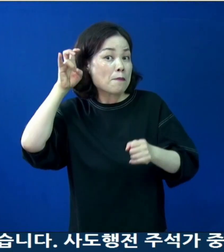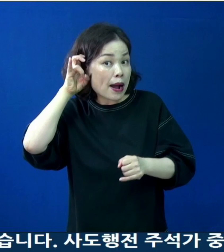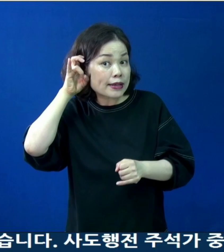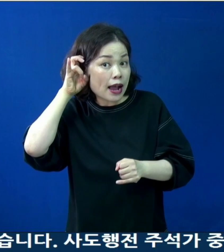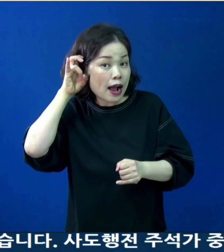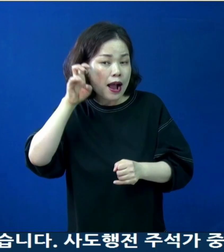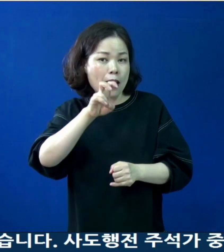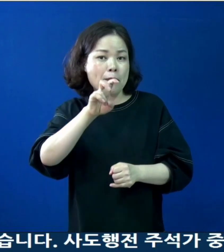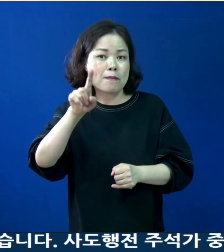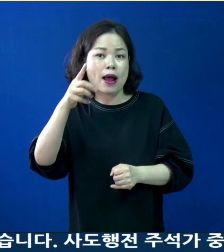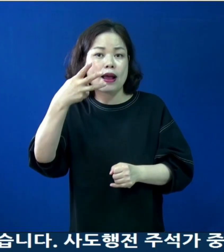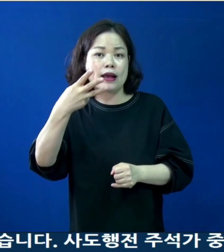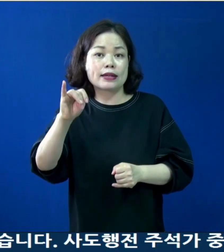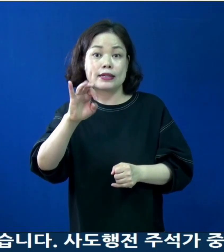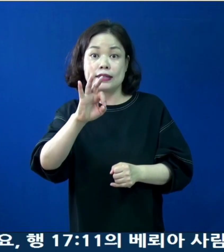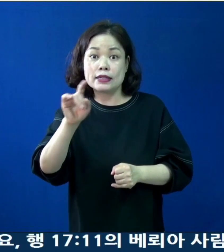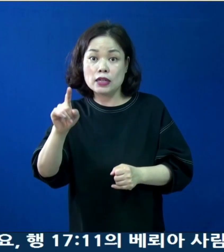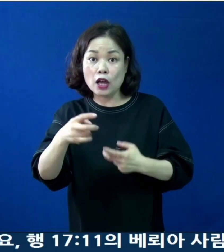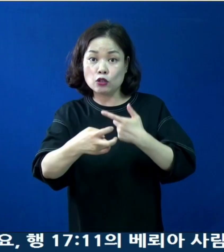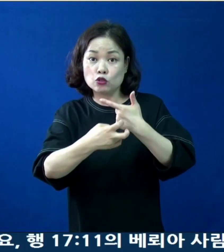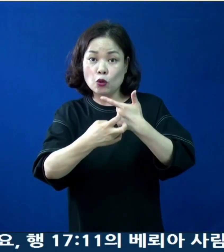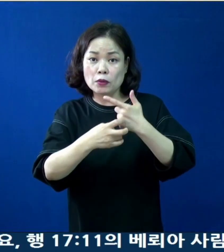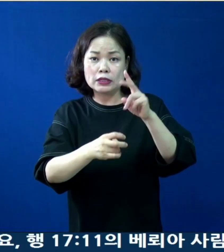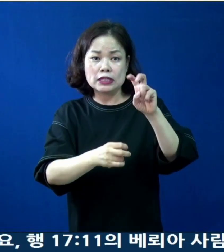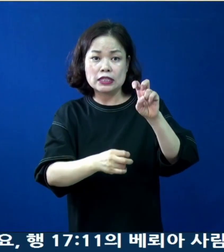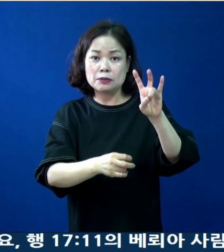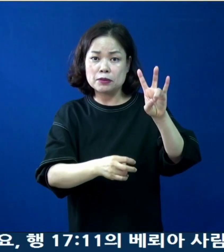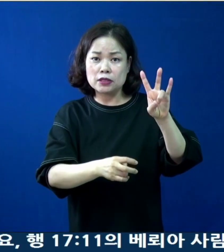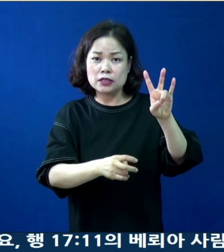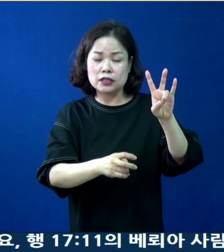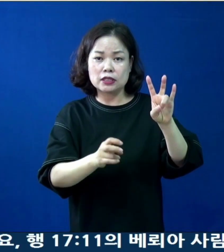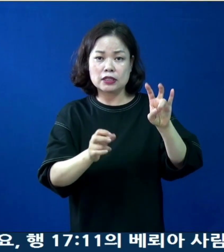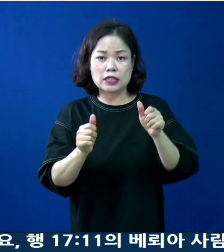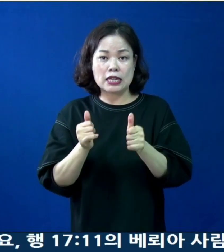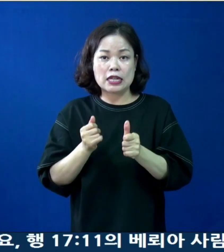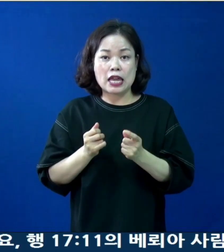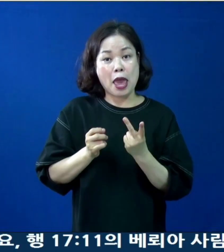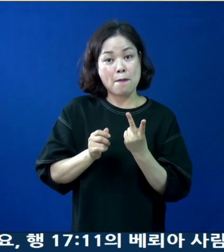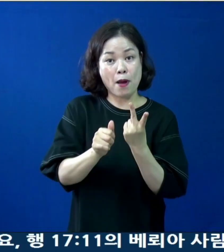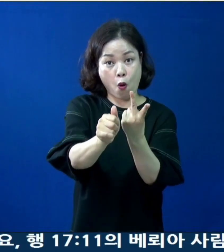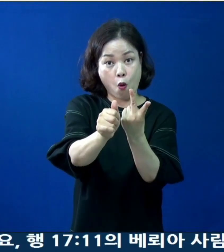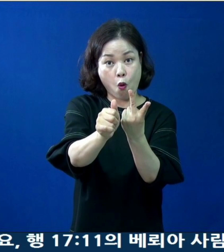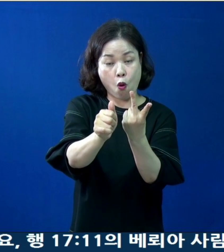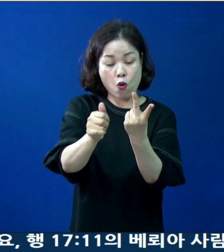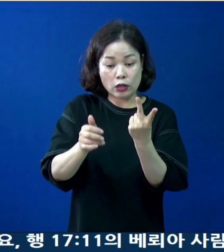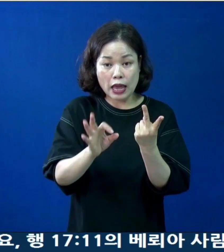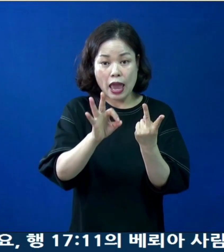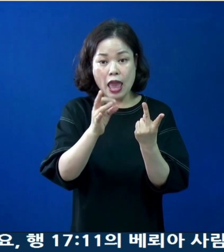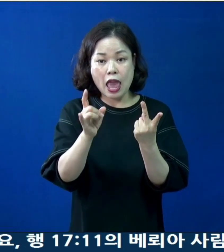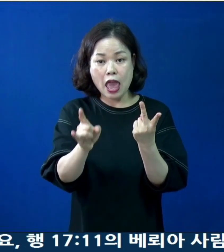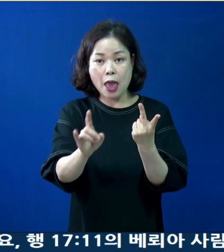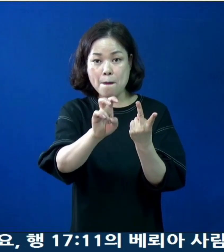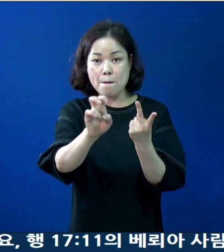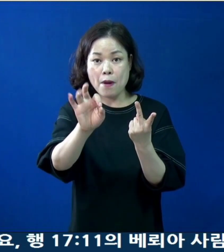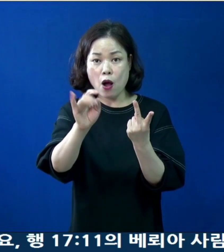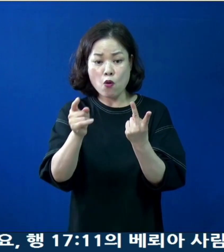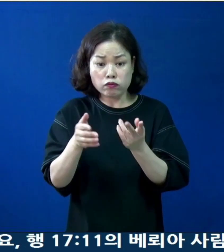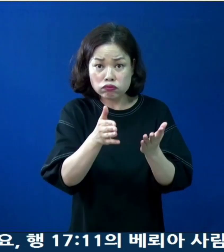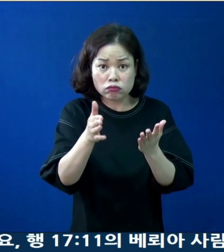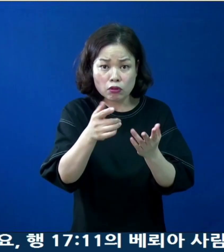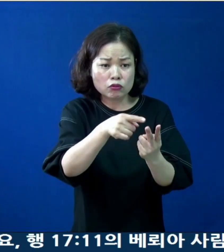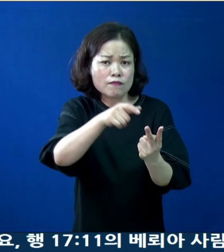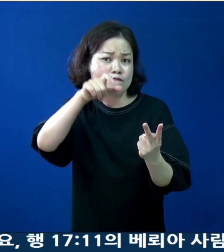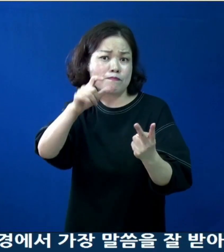않습니까? 누가복음 24장에 가면 엠마오 길로 가는 두 제자 있지 않습니까? 이 사람들이 말씀을 받는 장면도